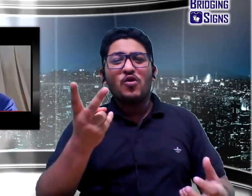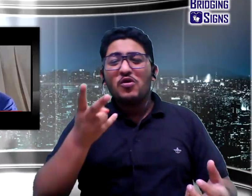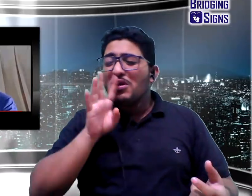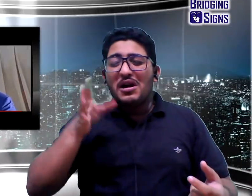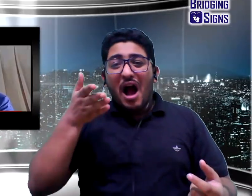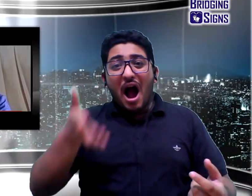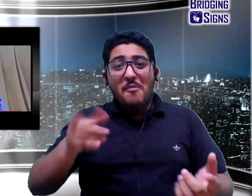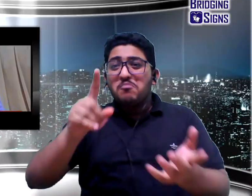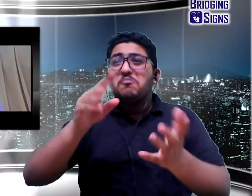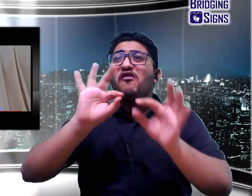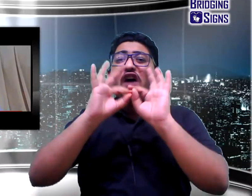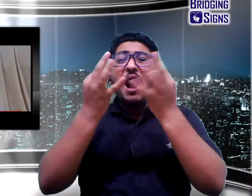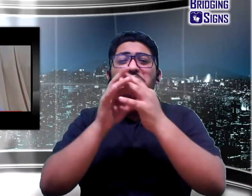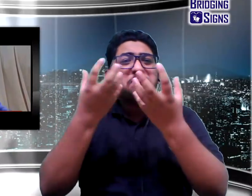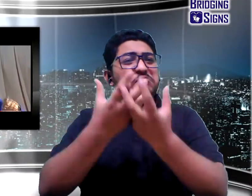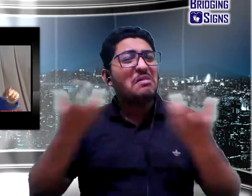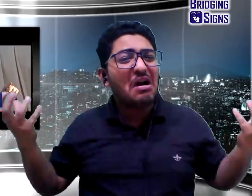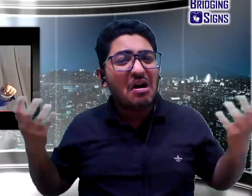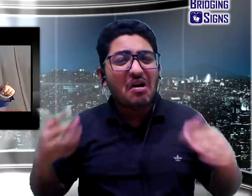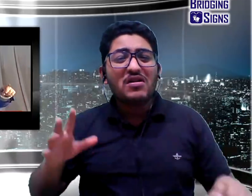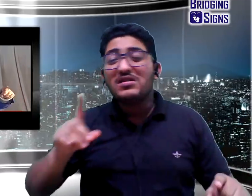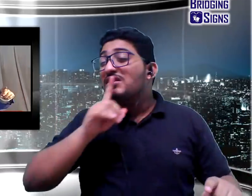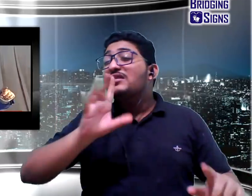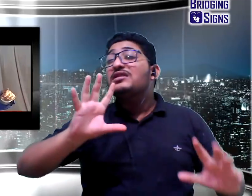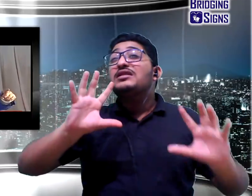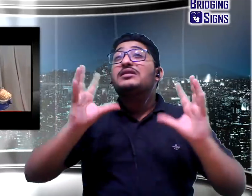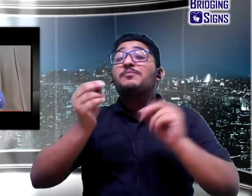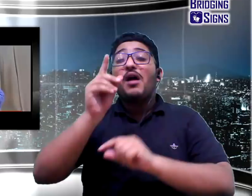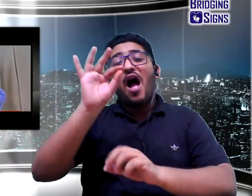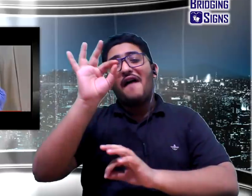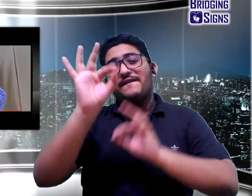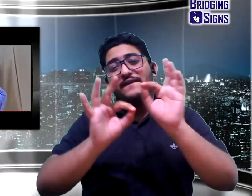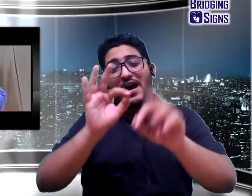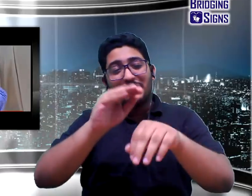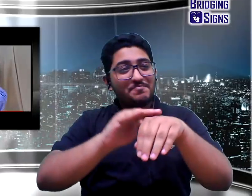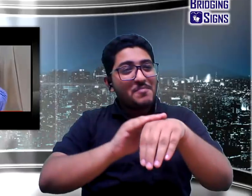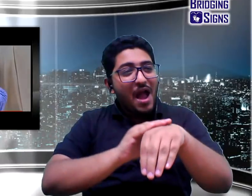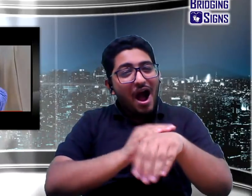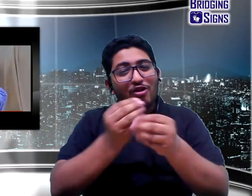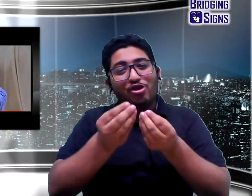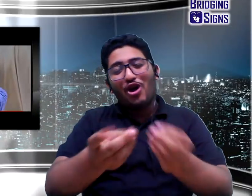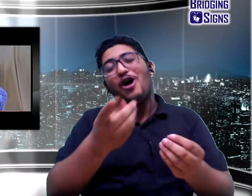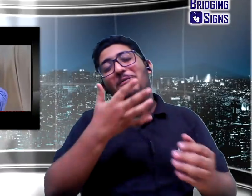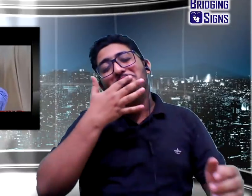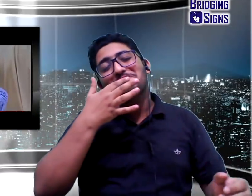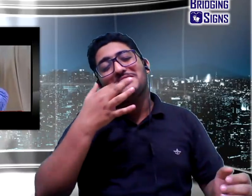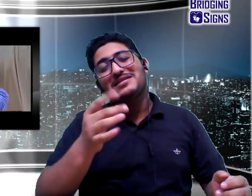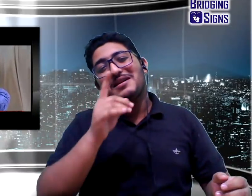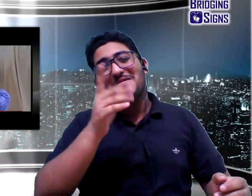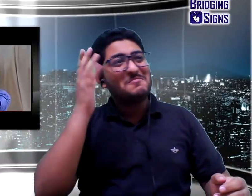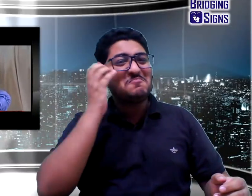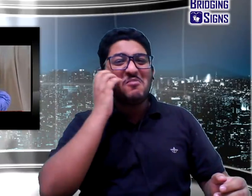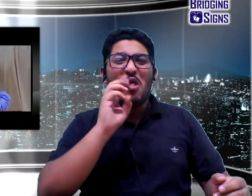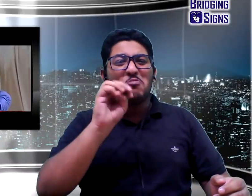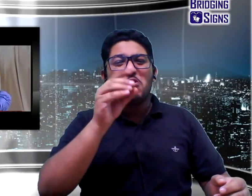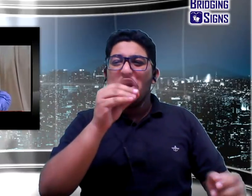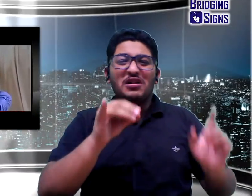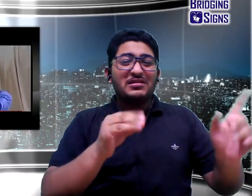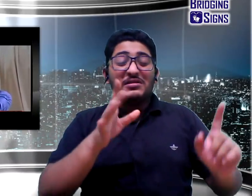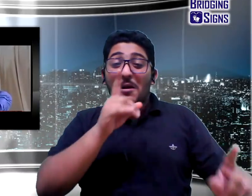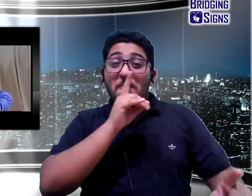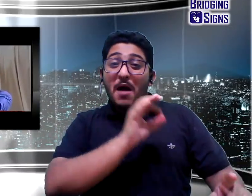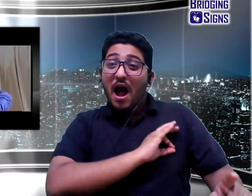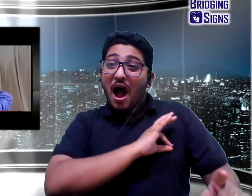ਕਹਿੰਦਾ ਪਰਿਵਾਰ ਉੱਜੜ ਗਏ। ਸਭ ਤੋਂ ਵੱਡਾ ਮਰਮ ਤੁਸੀਂ ਲਾਇਆ, ਮੋਦੀ ਨੇ ਲਾਇਆ